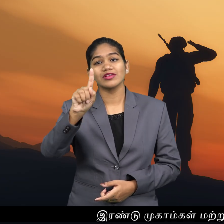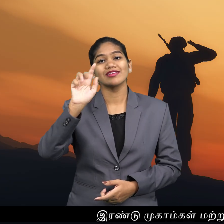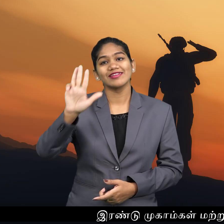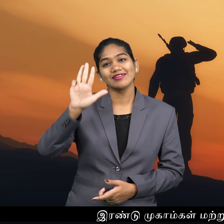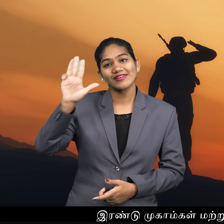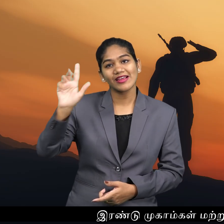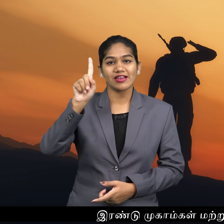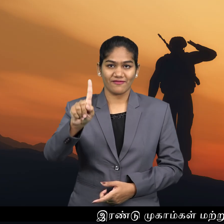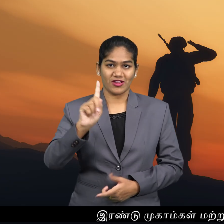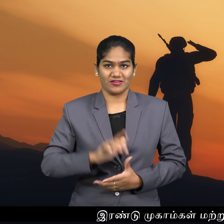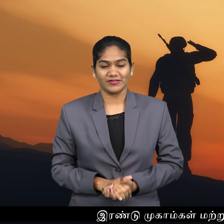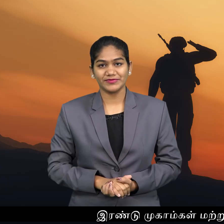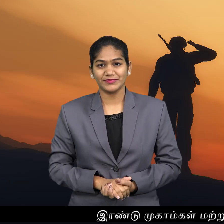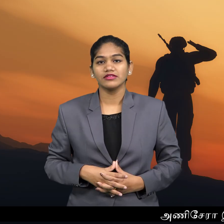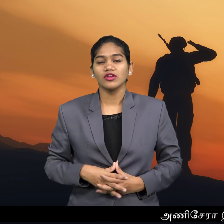1991 வரை.